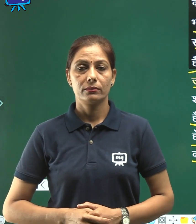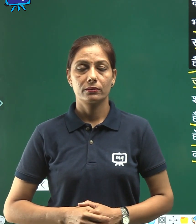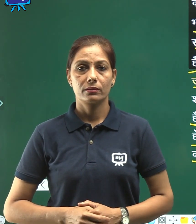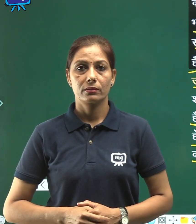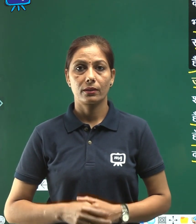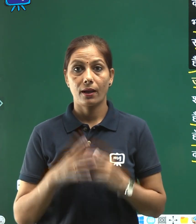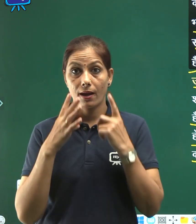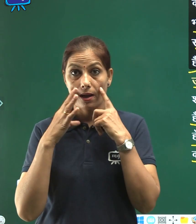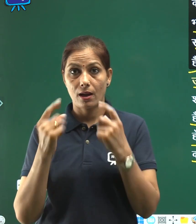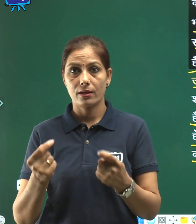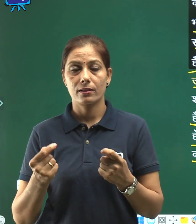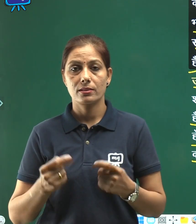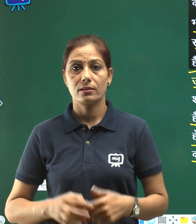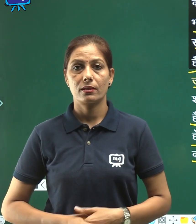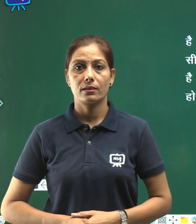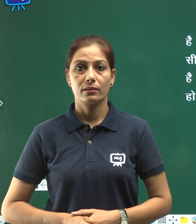प्रयास किया जाता है